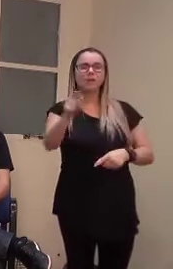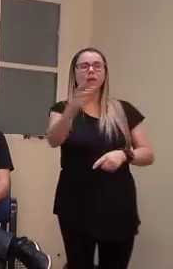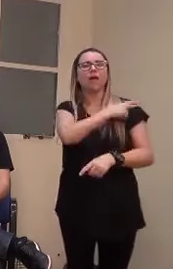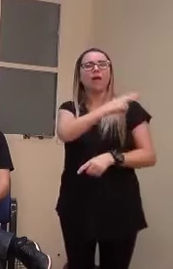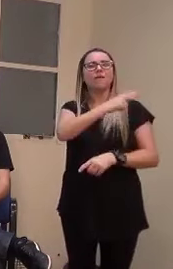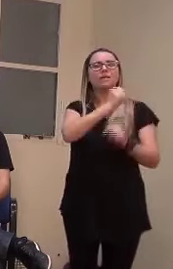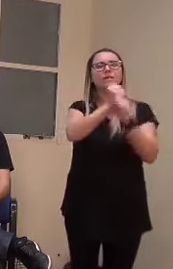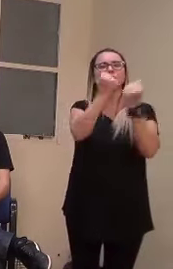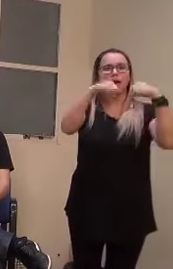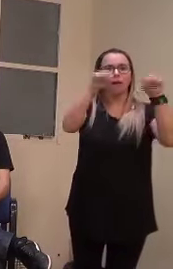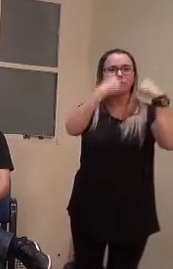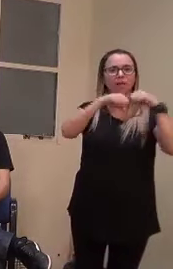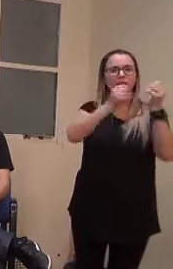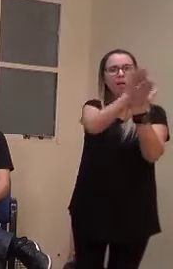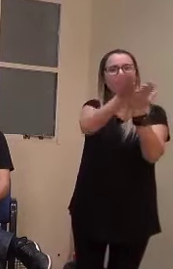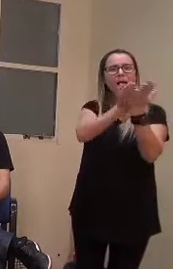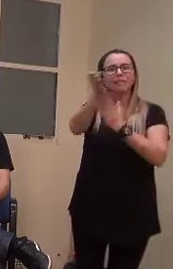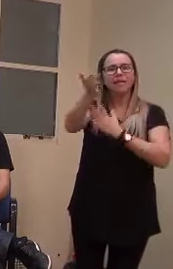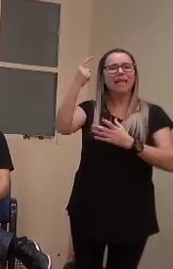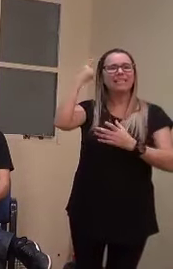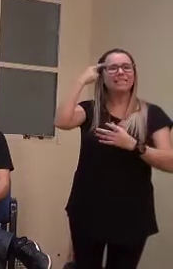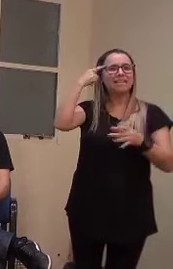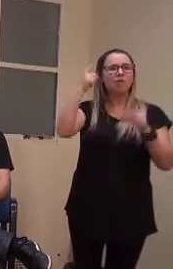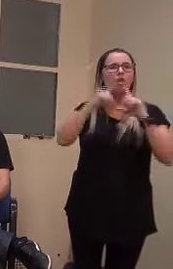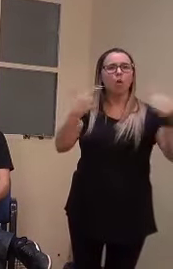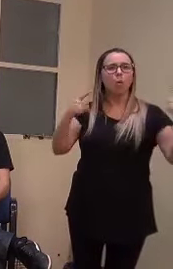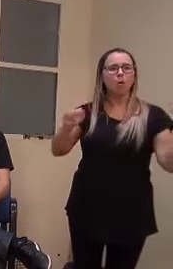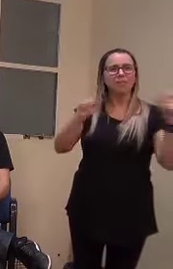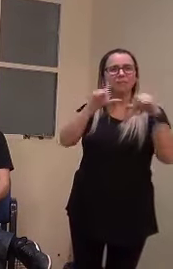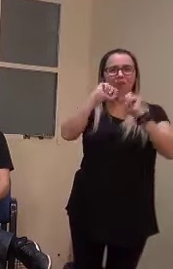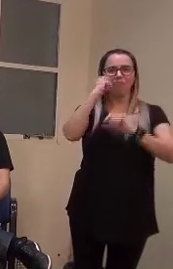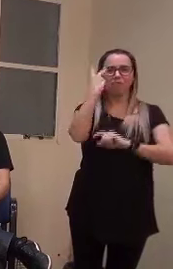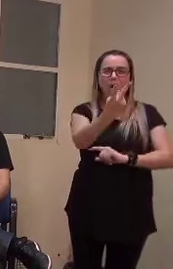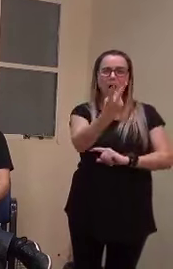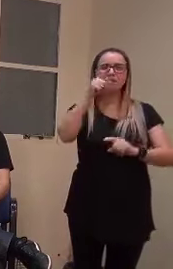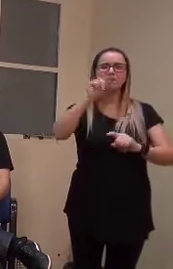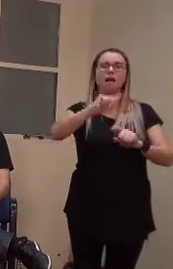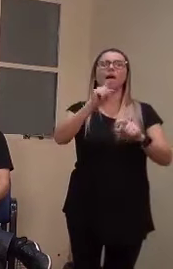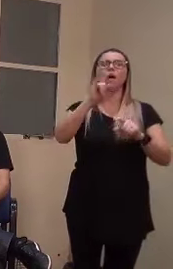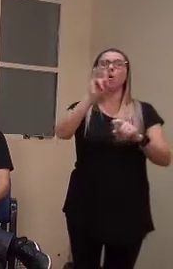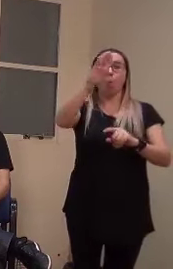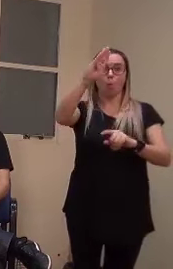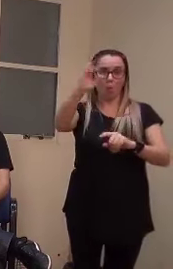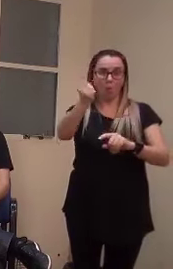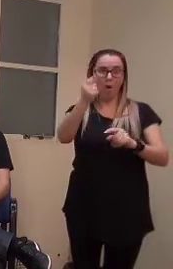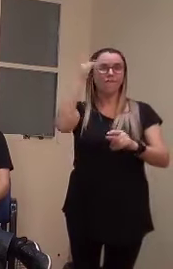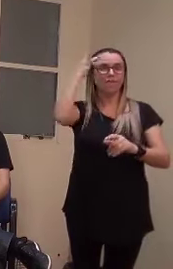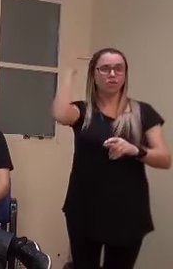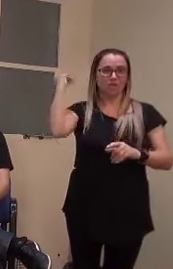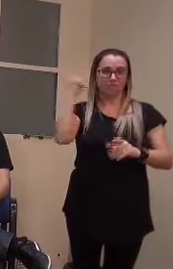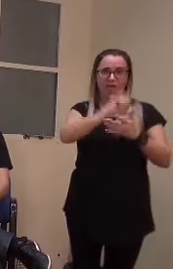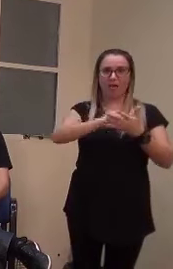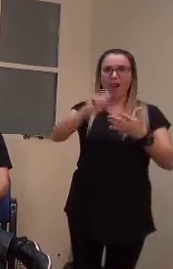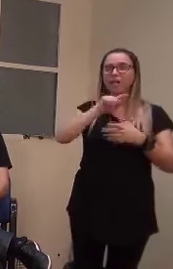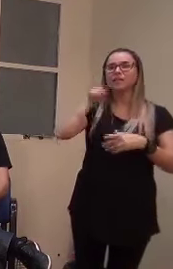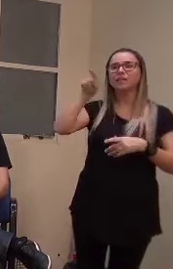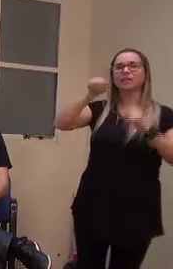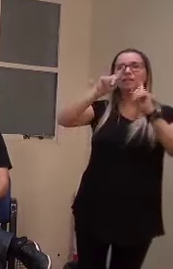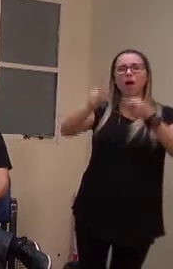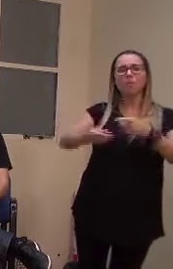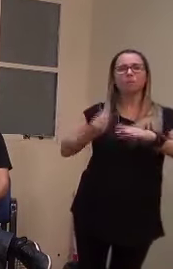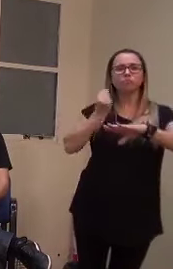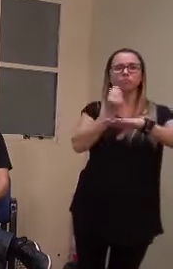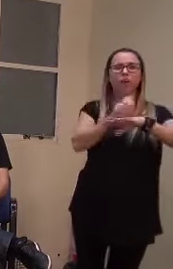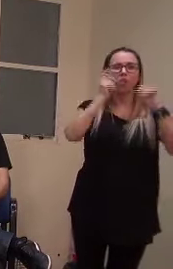en la materia lingüística 2 de la facultad de filosofía también y docente estable de la